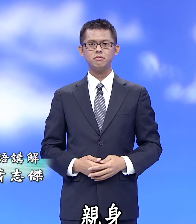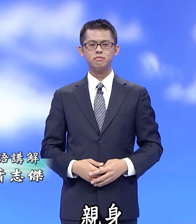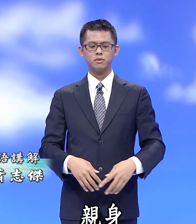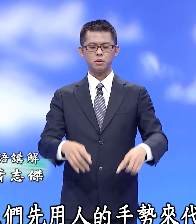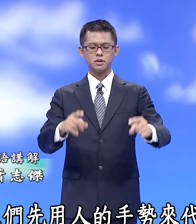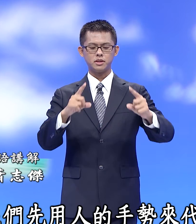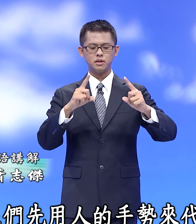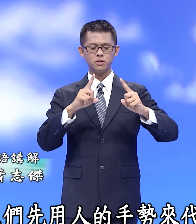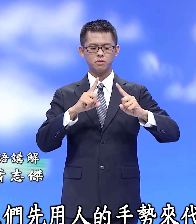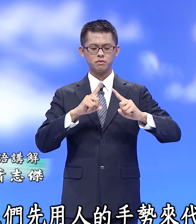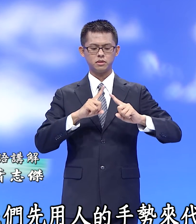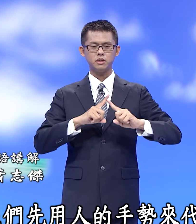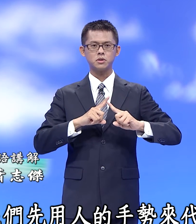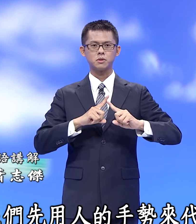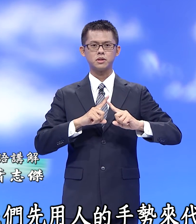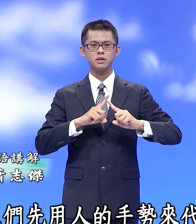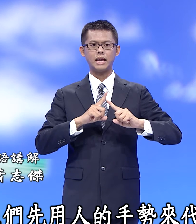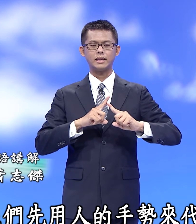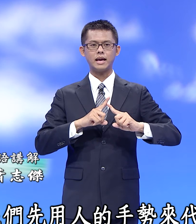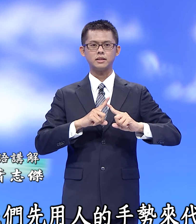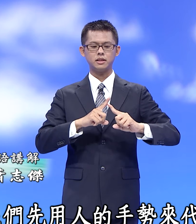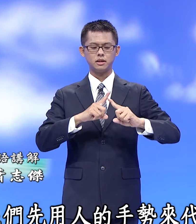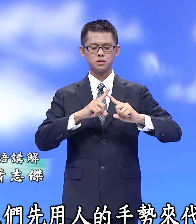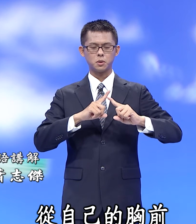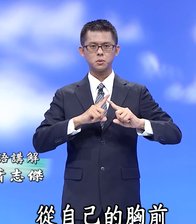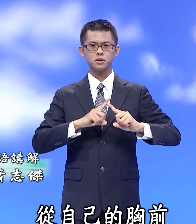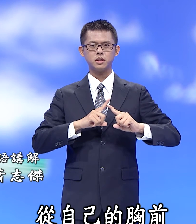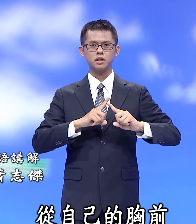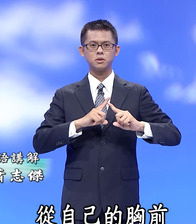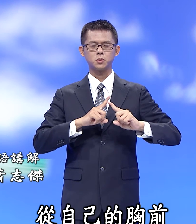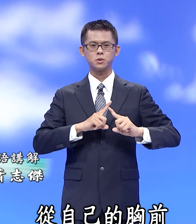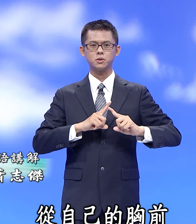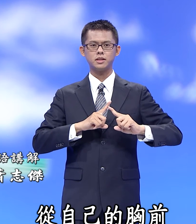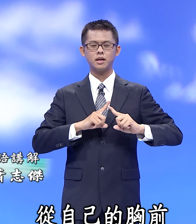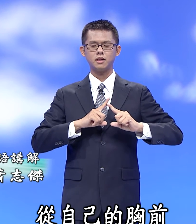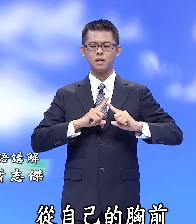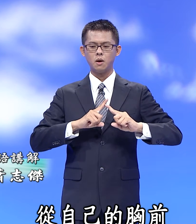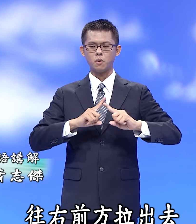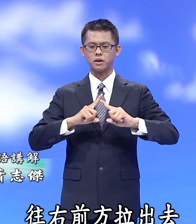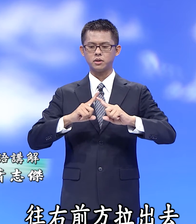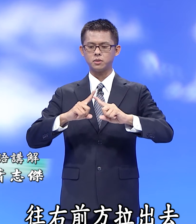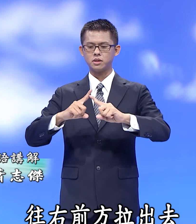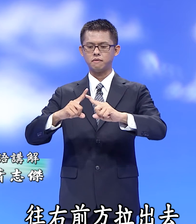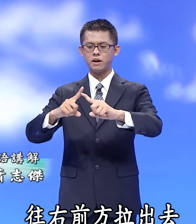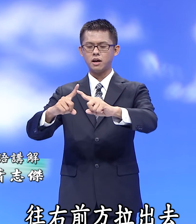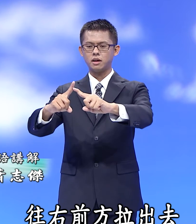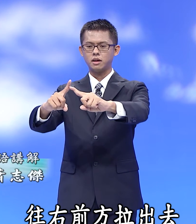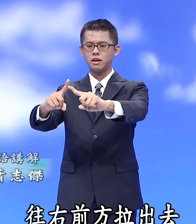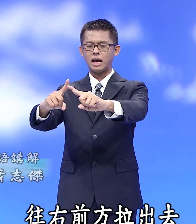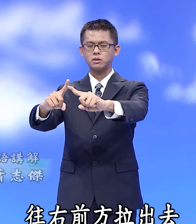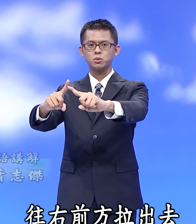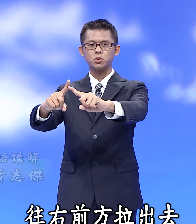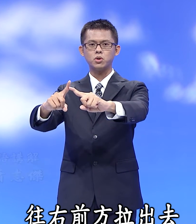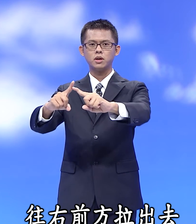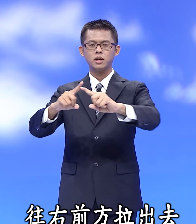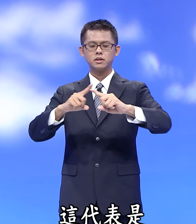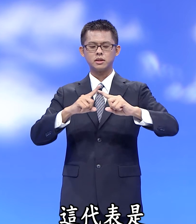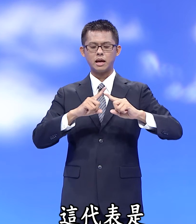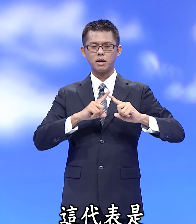我们先用人的手势来代替，从自己的左胸前往右前方拉出去，这代表是